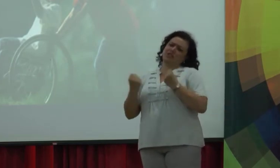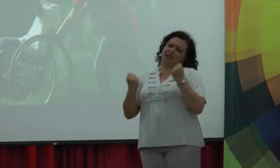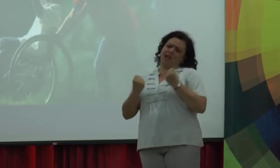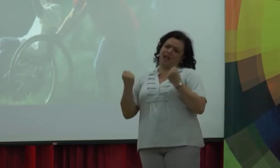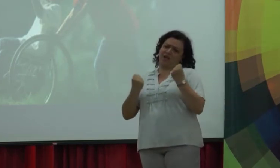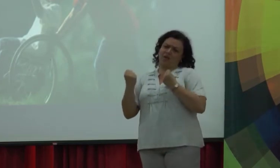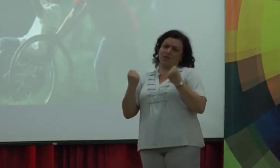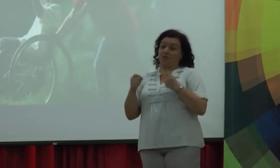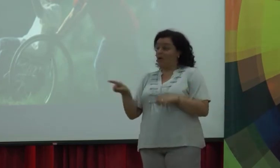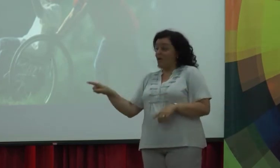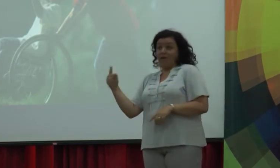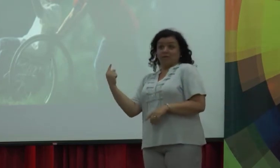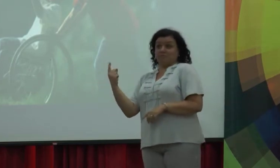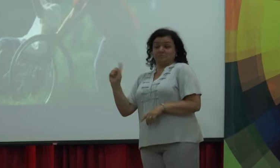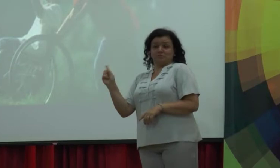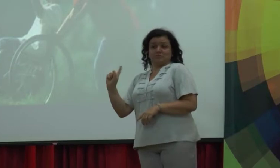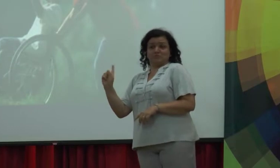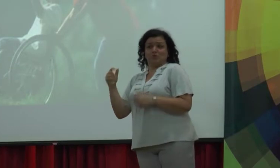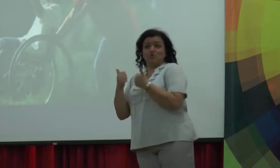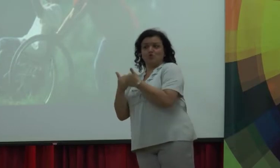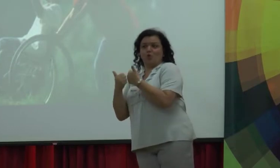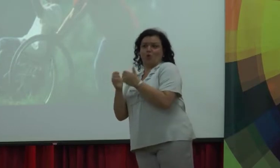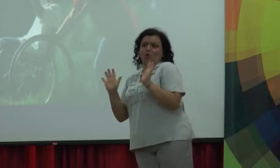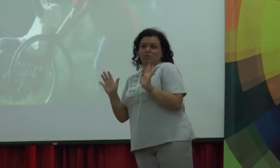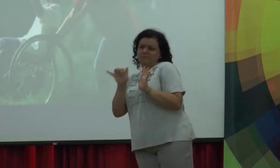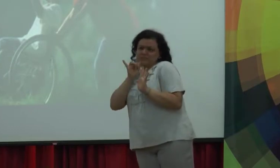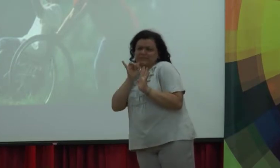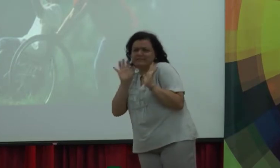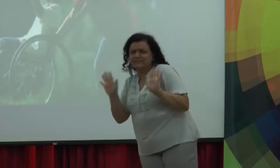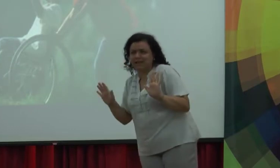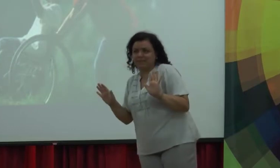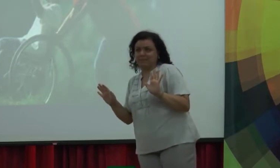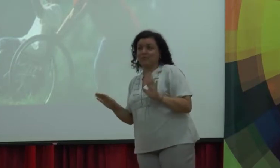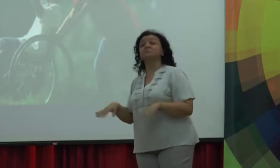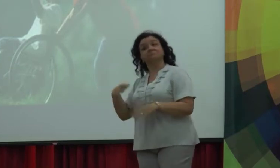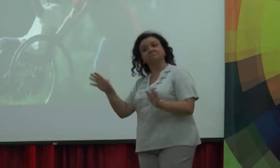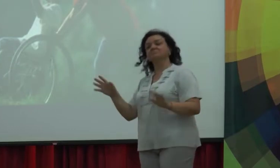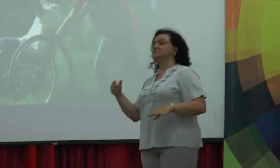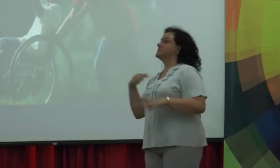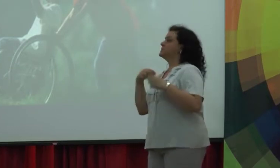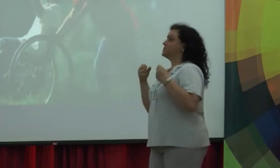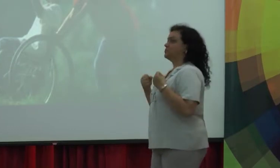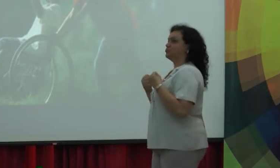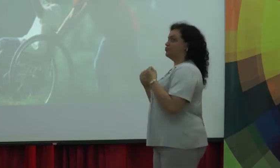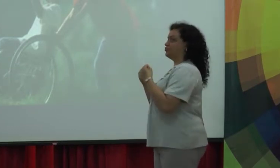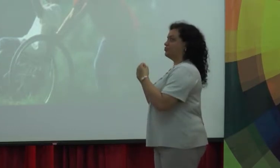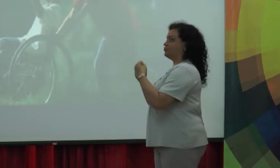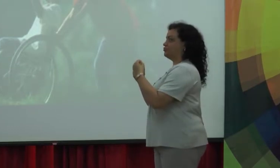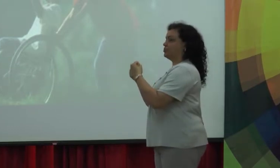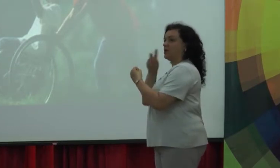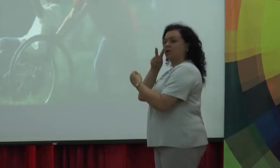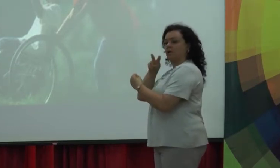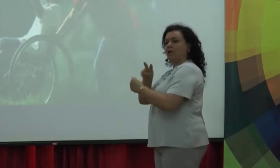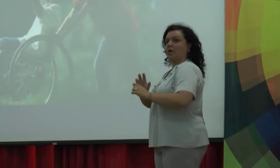quatro pessoas, né? E tem um carro, né? E ele anda de ônibus.